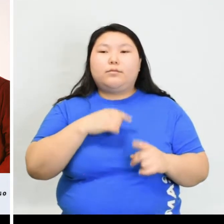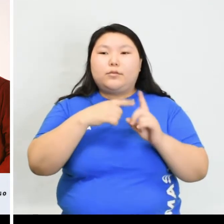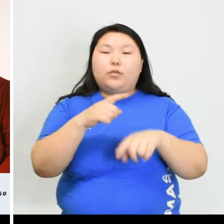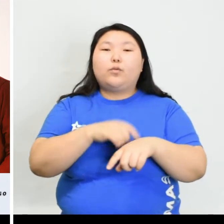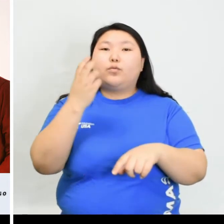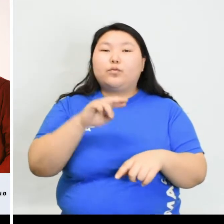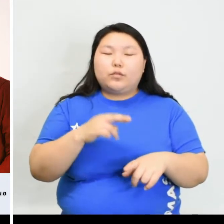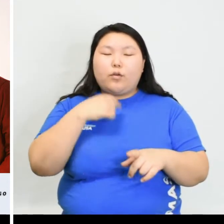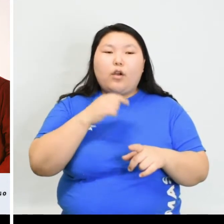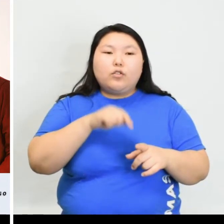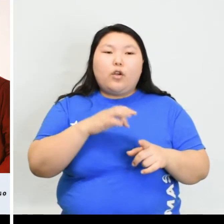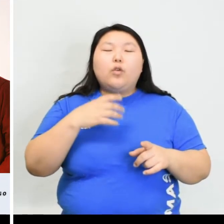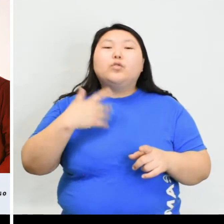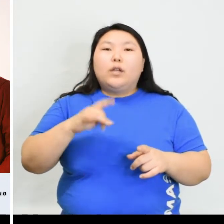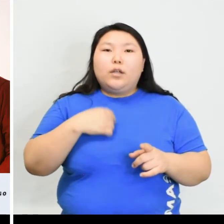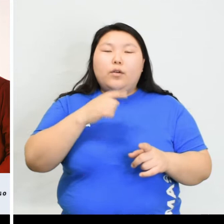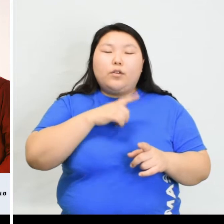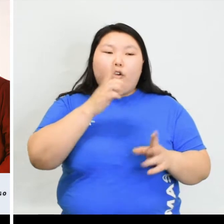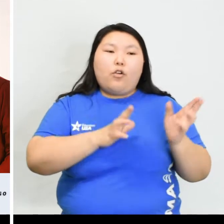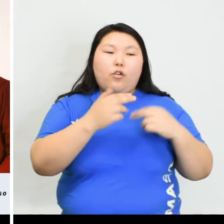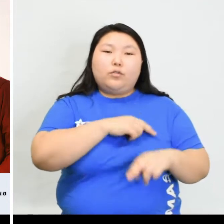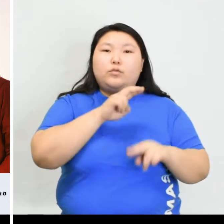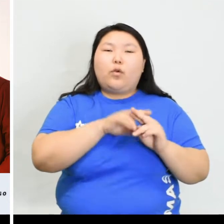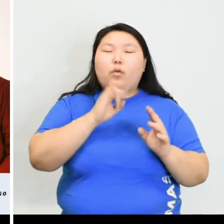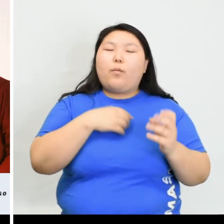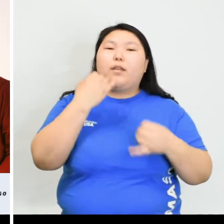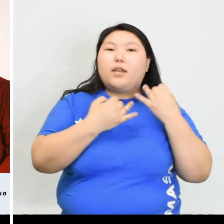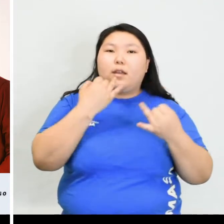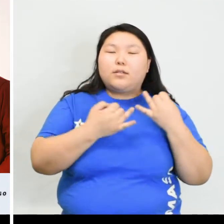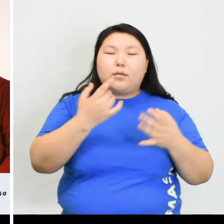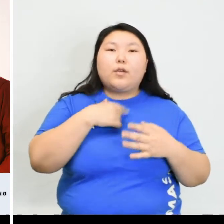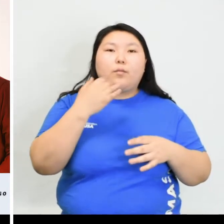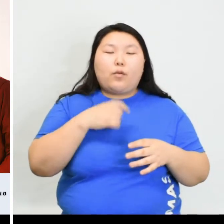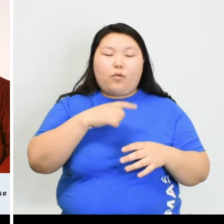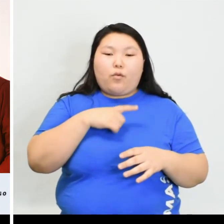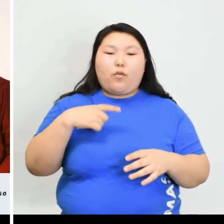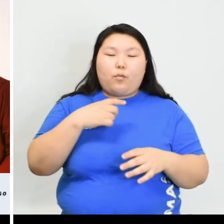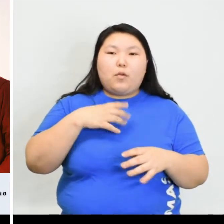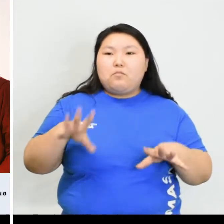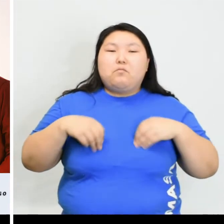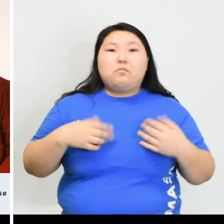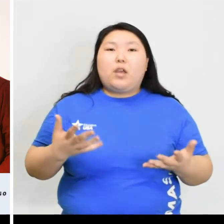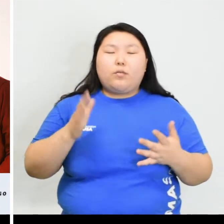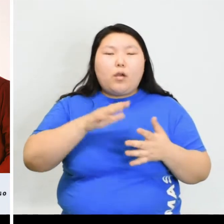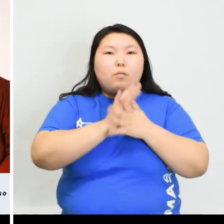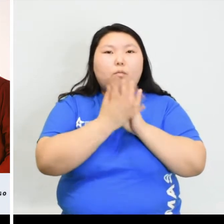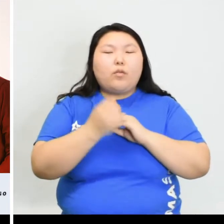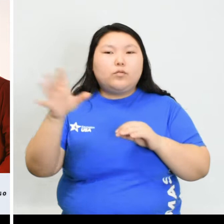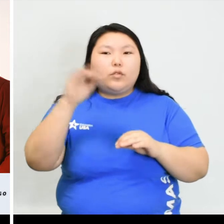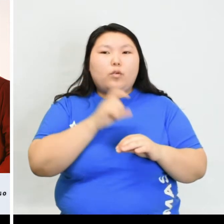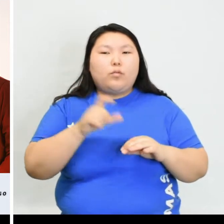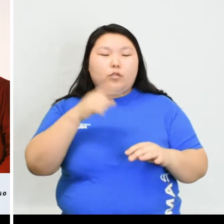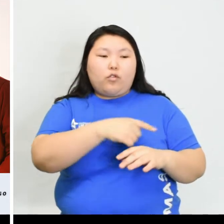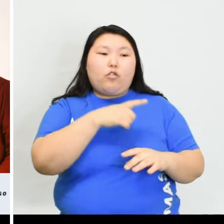шин өдөр зүгээр ингээл нэг өрөөнд сууж байгаа юм зум яриа л тэгэл өнгөрөөд яг өөрт нь мэдэгдэхгүй юм байлээ. Тэгэл тэгсэн хөртлөө тэр усанд чи өөрөө чи